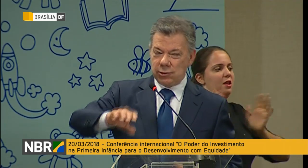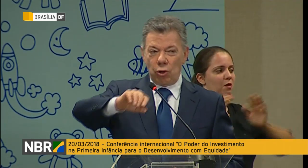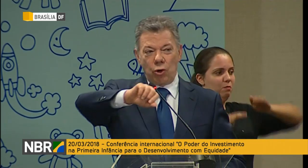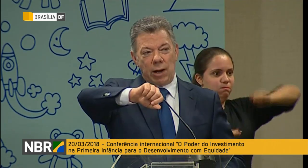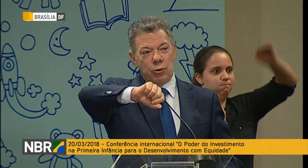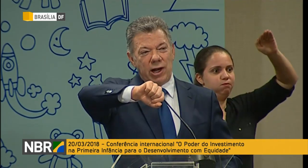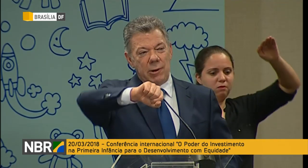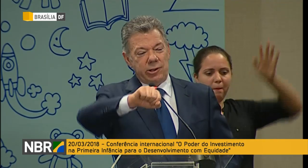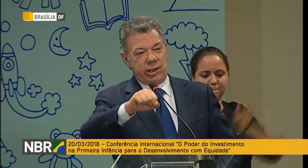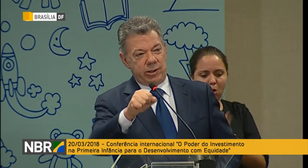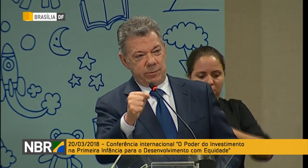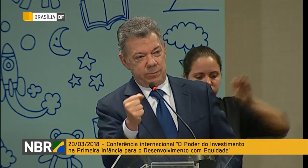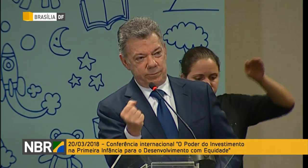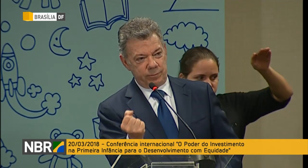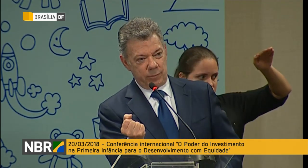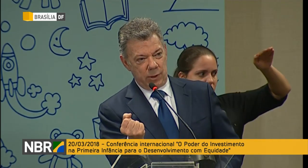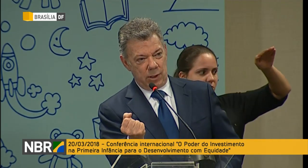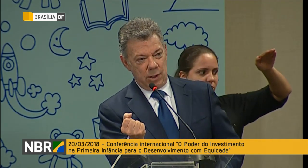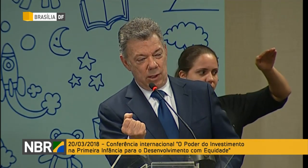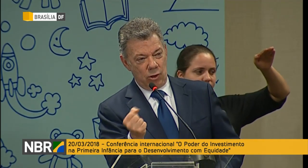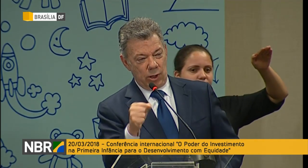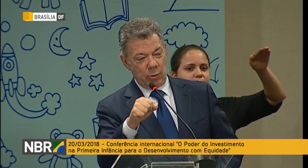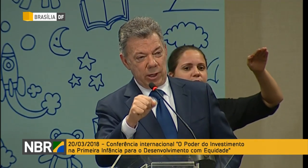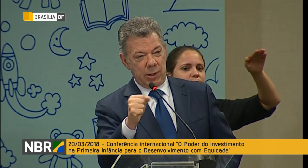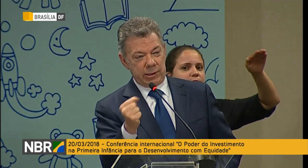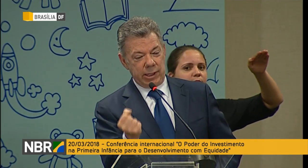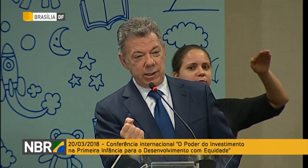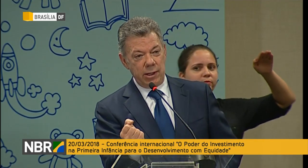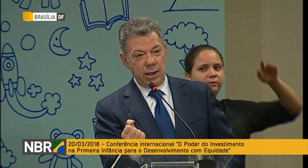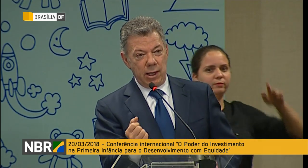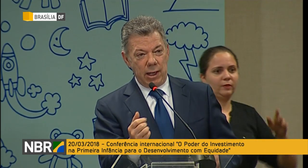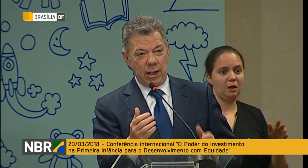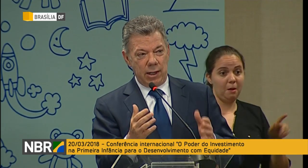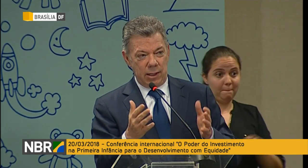pobres. Isso nós conseguimos reverter.